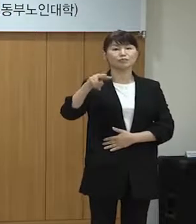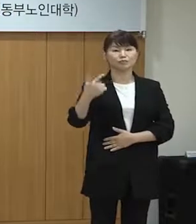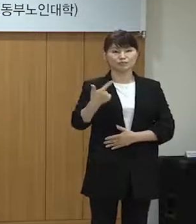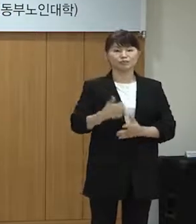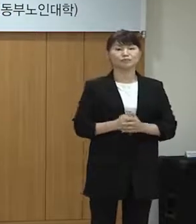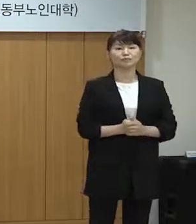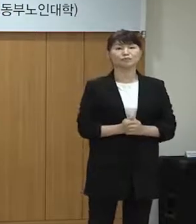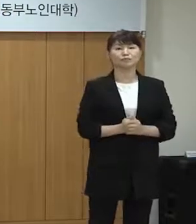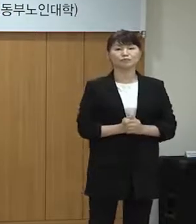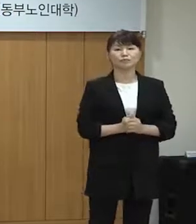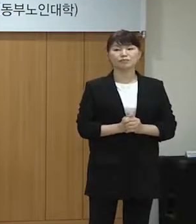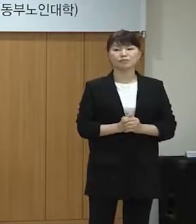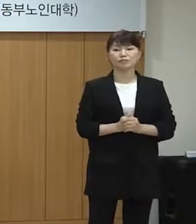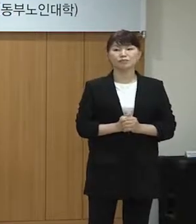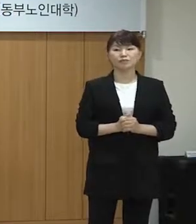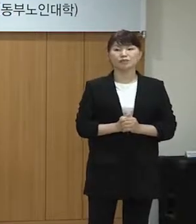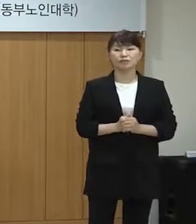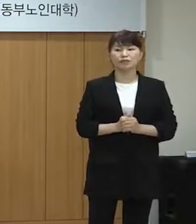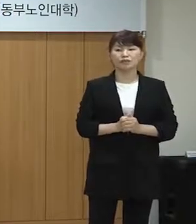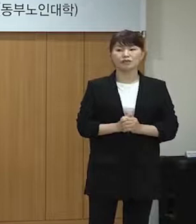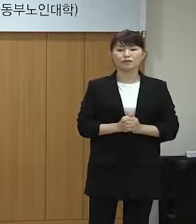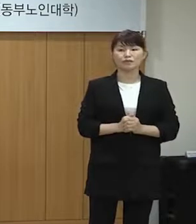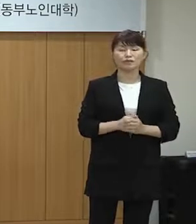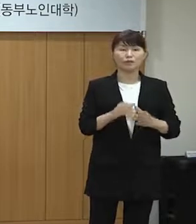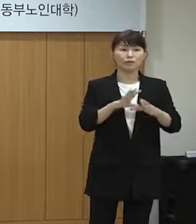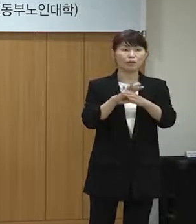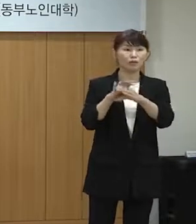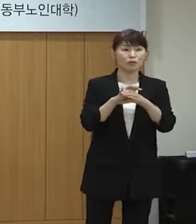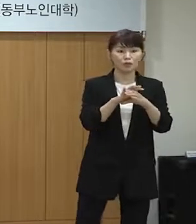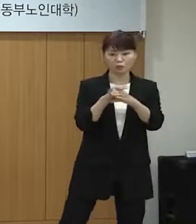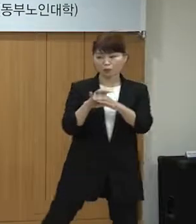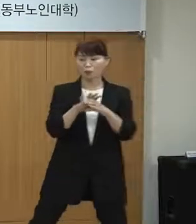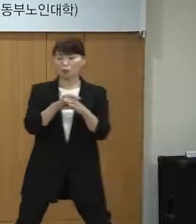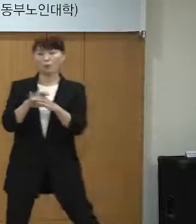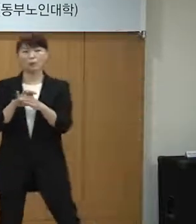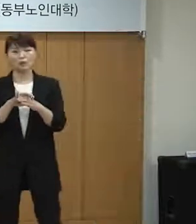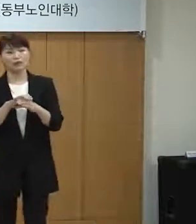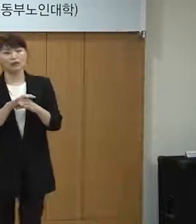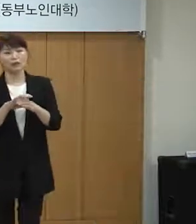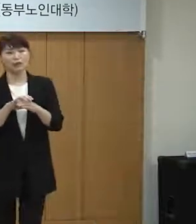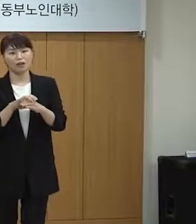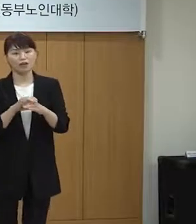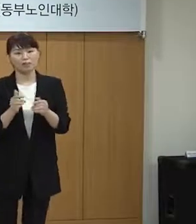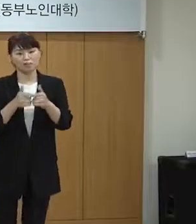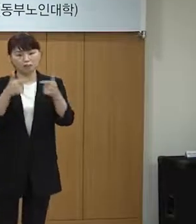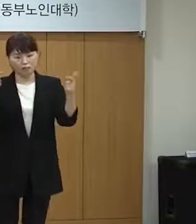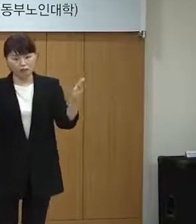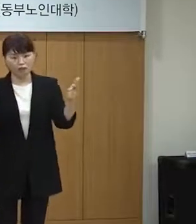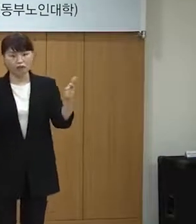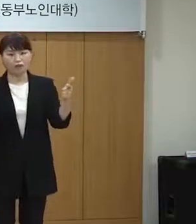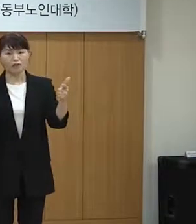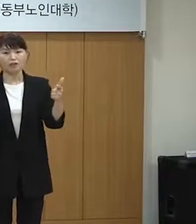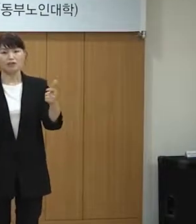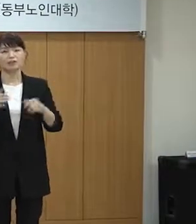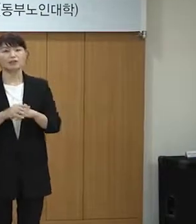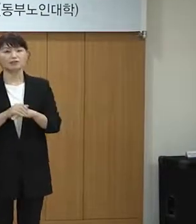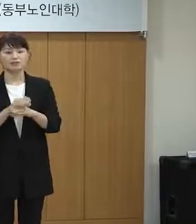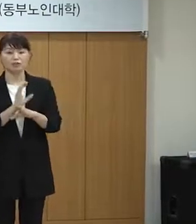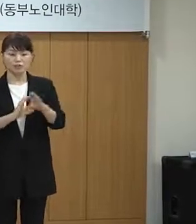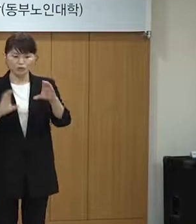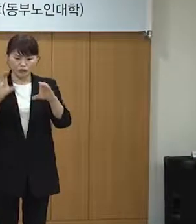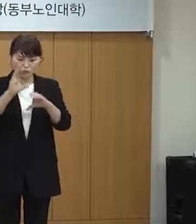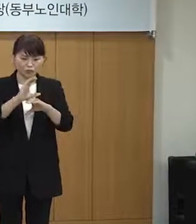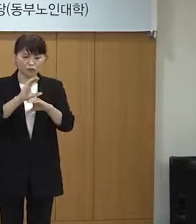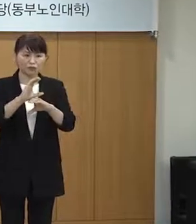최근 코로나19 오미크론 변이에 이어 스텔스 오미크론 등 추가적인 변이가 발생함에